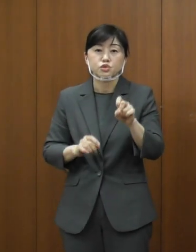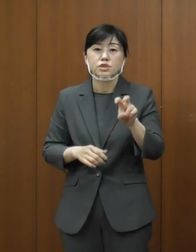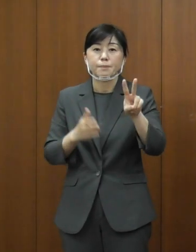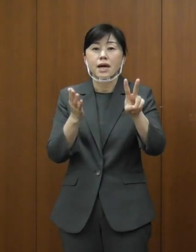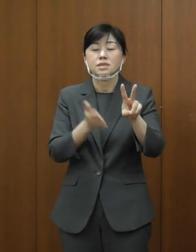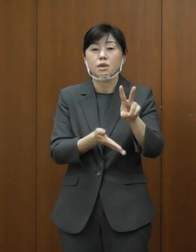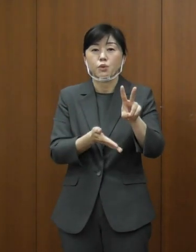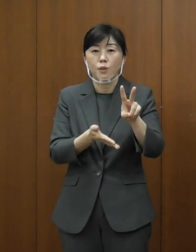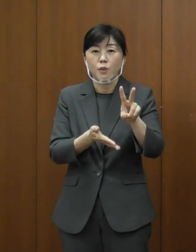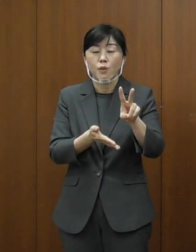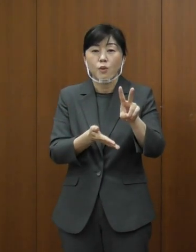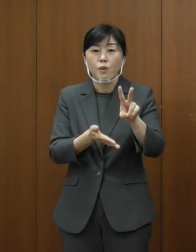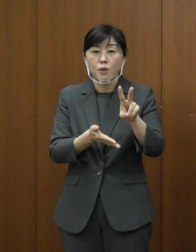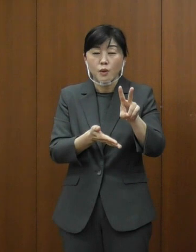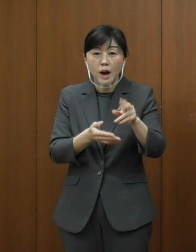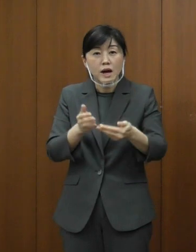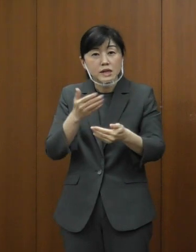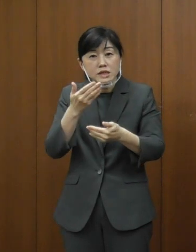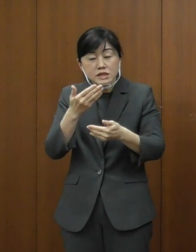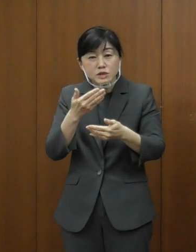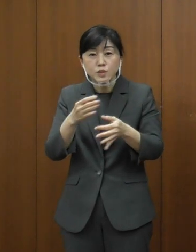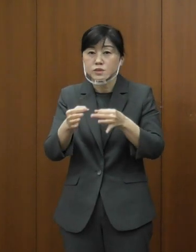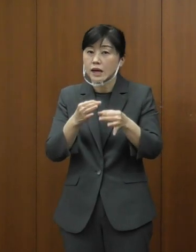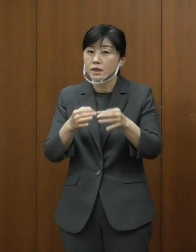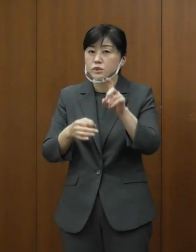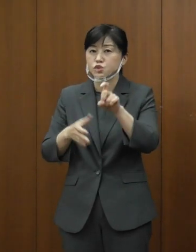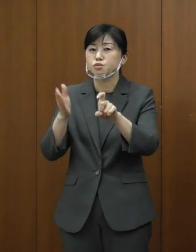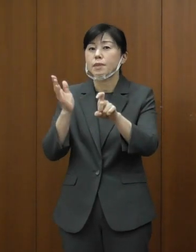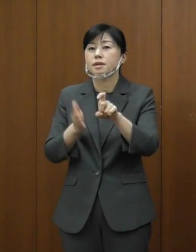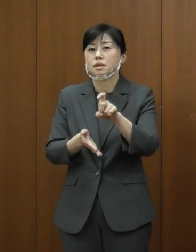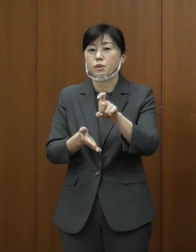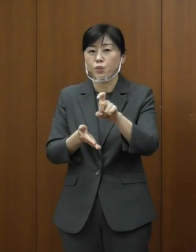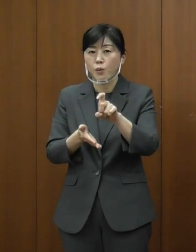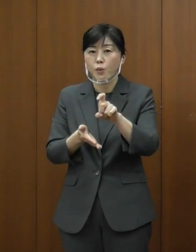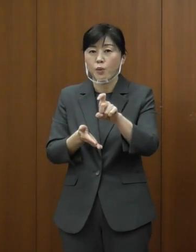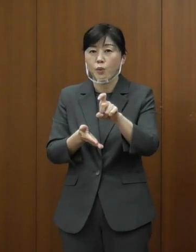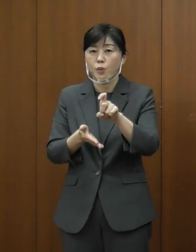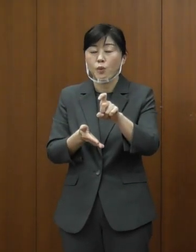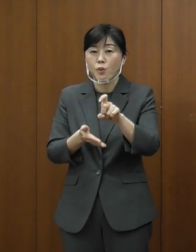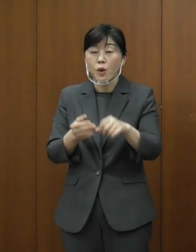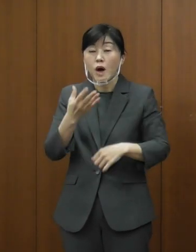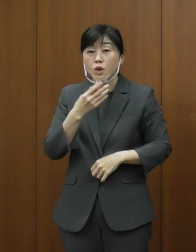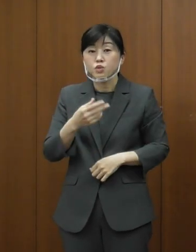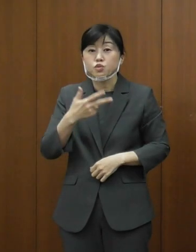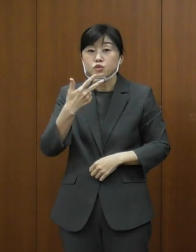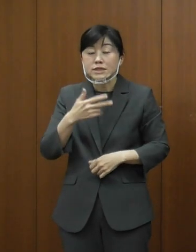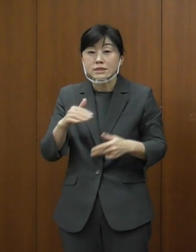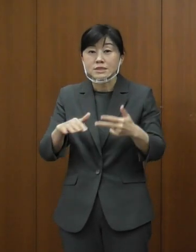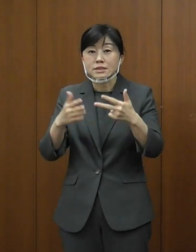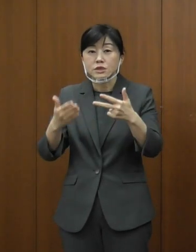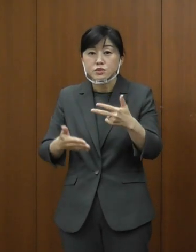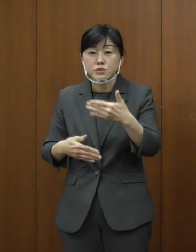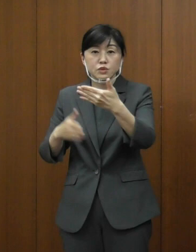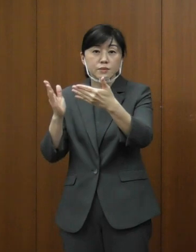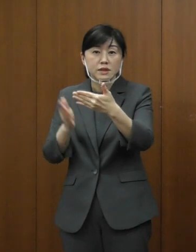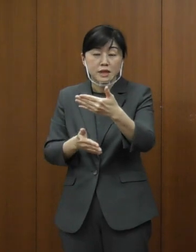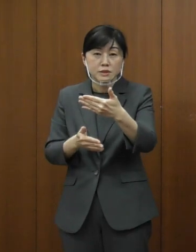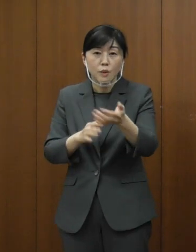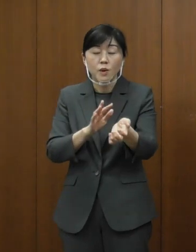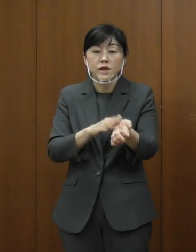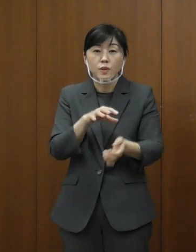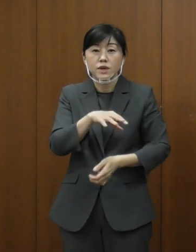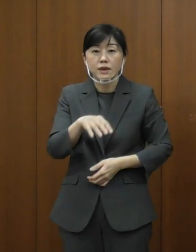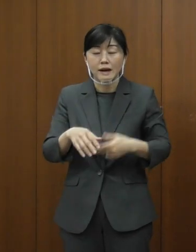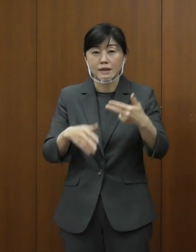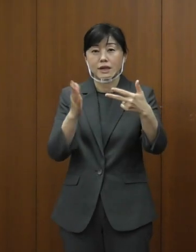12%、 飲食店 10%、福祉施設 9%、 医療機関